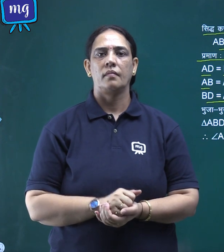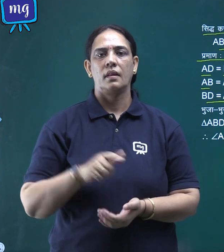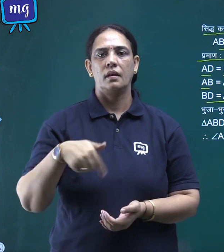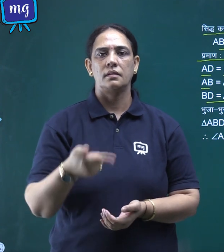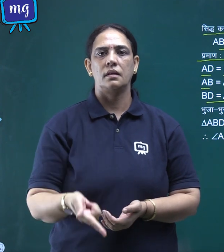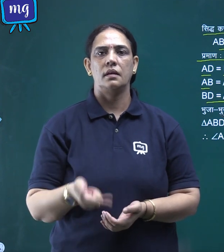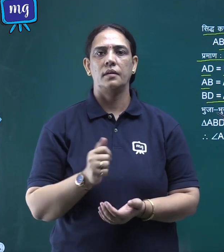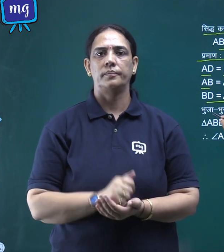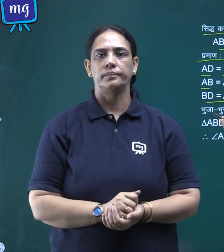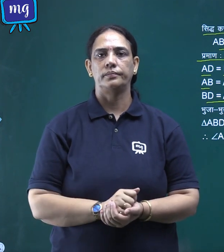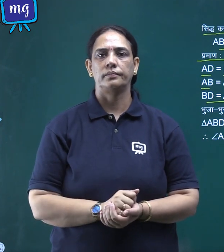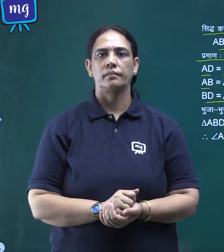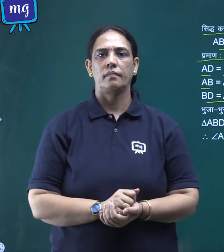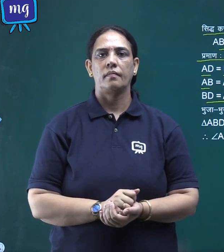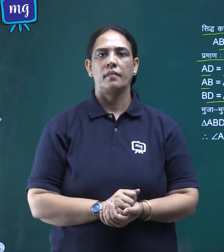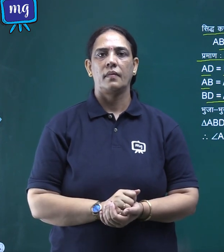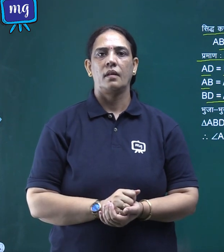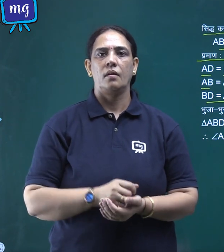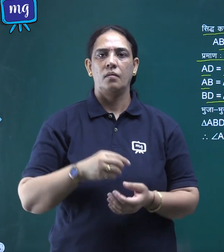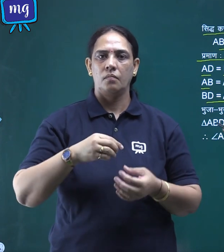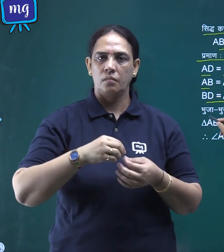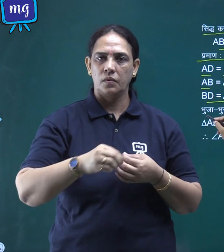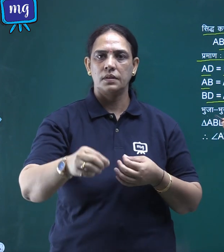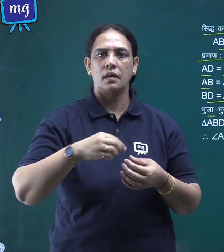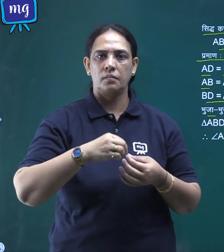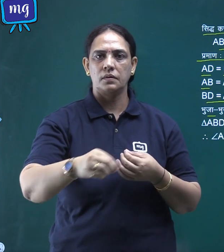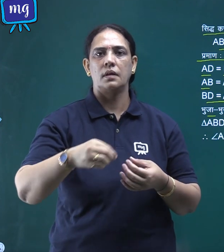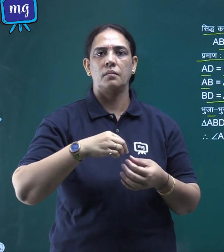इसलिए भुजा भुजा भुजा